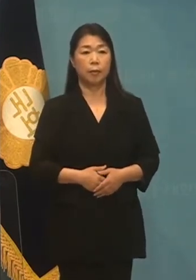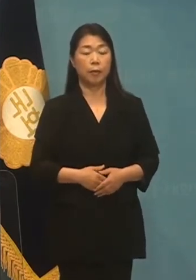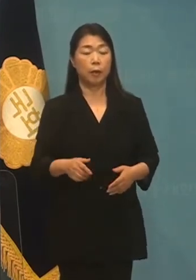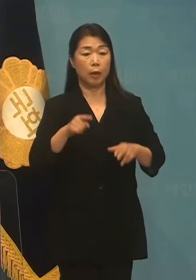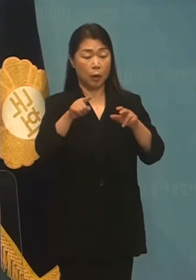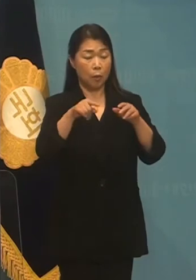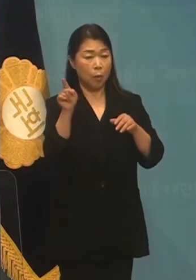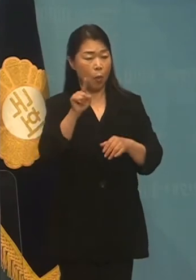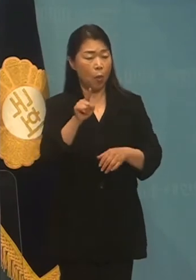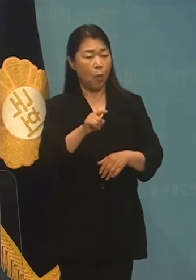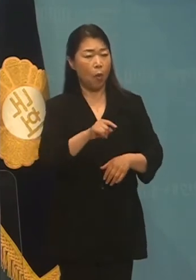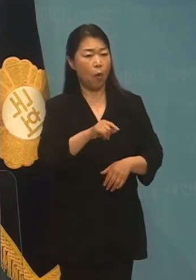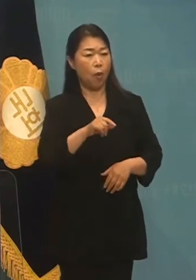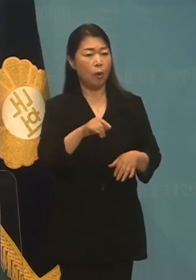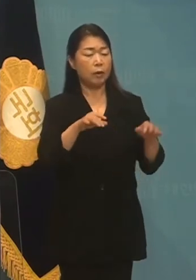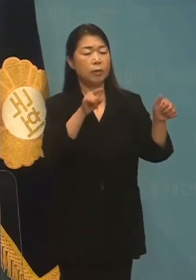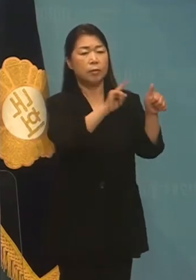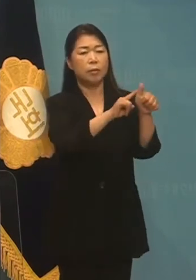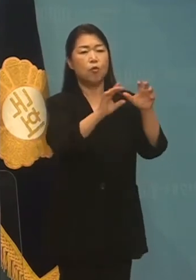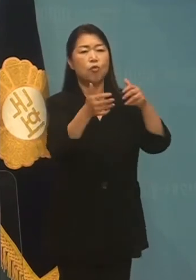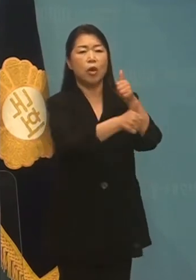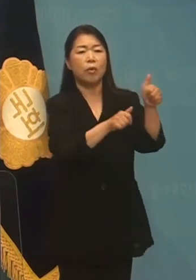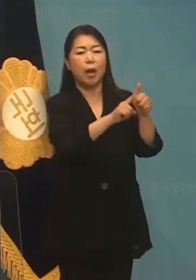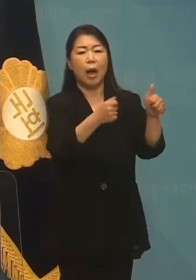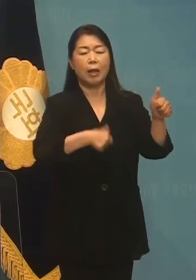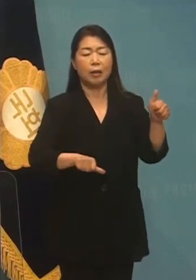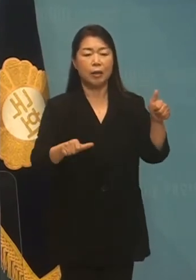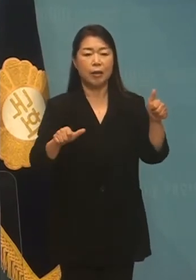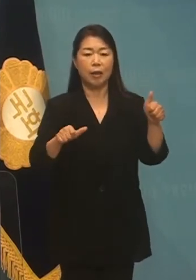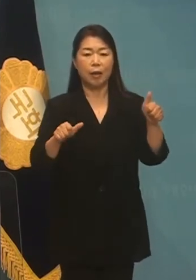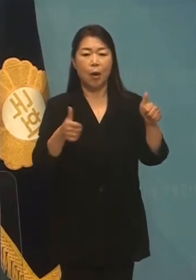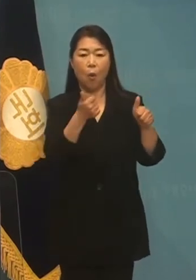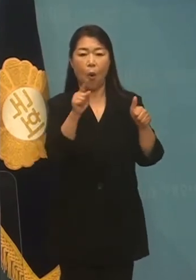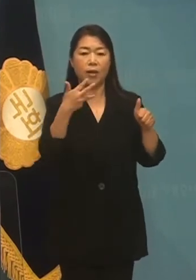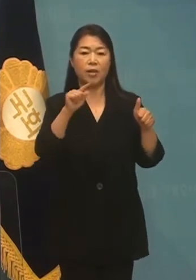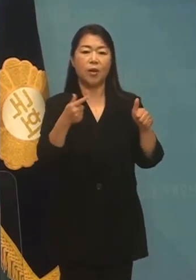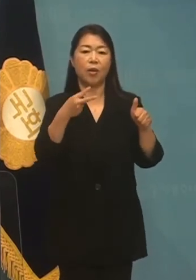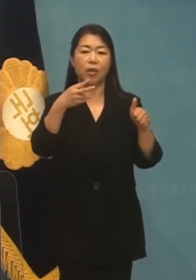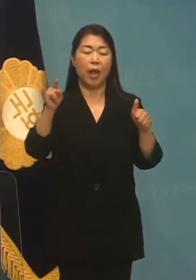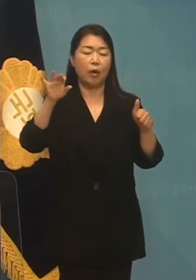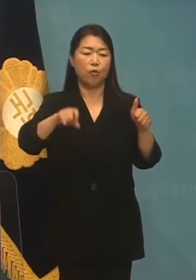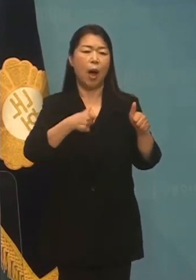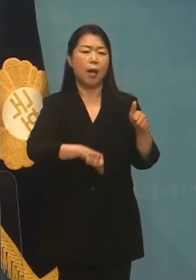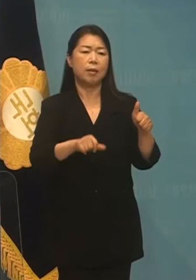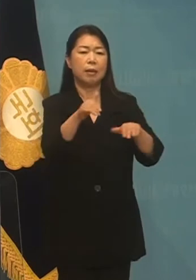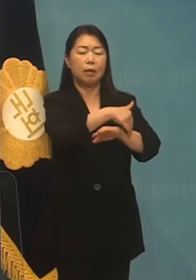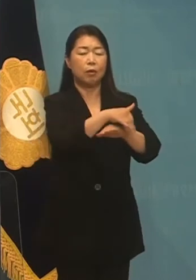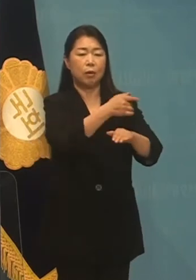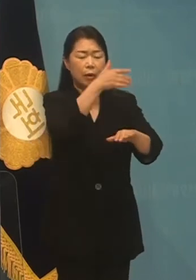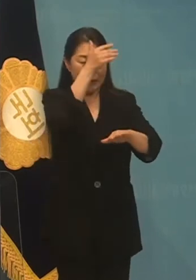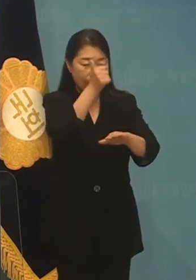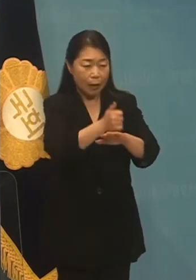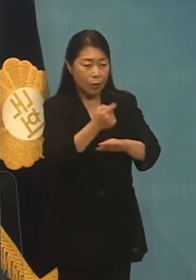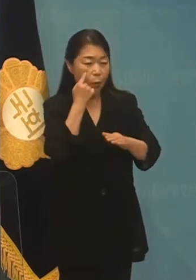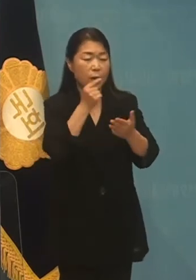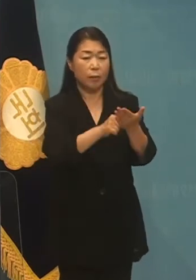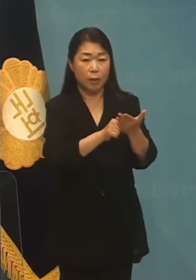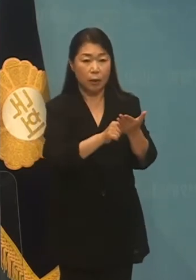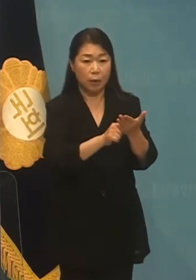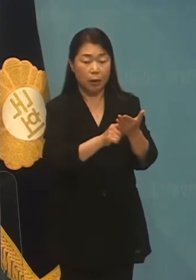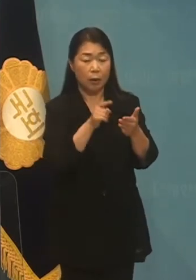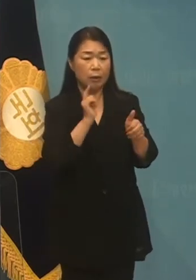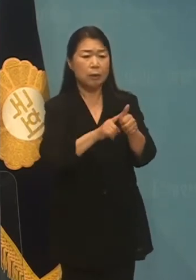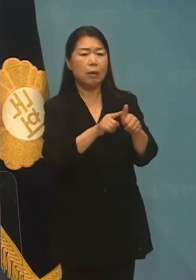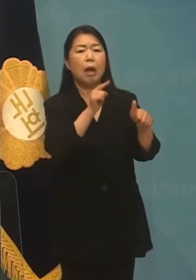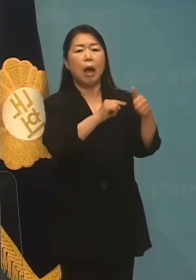모 의원의 아들이 화천대유 직원이라는 점도 나중에 밝혀진 겁니다. 이재명 아들이라고